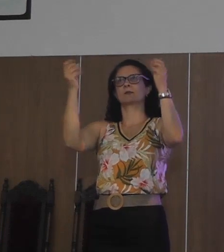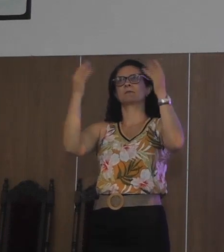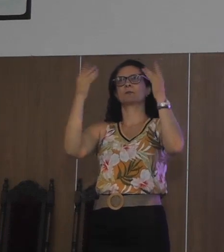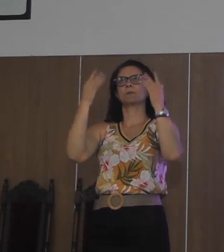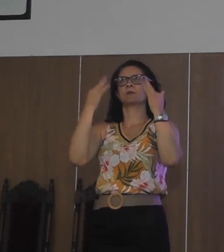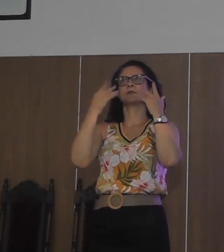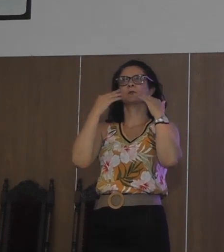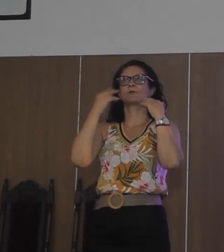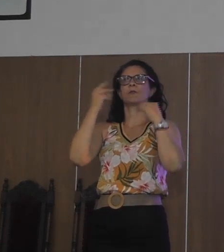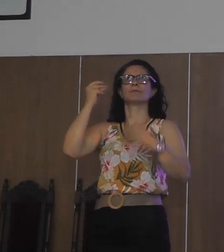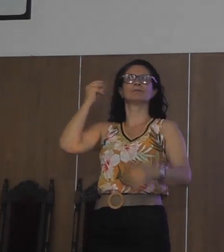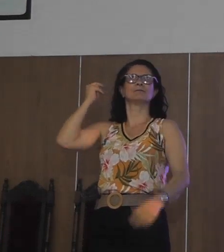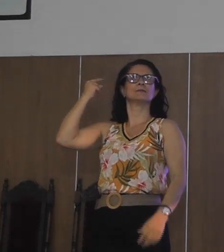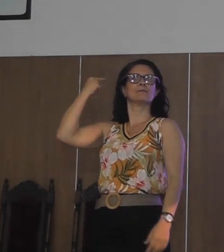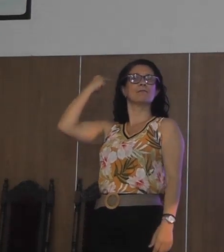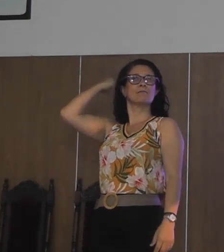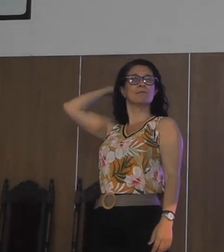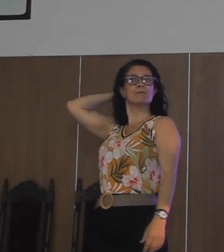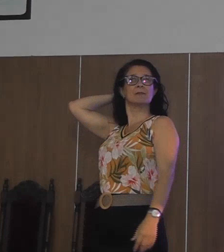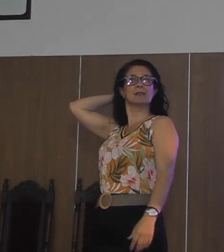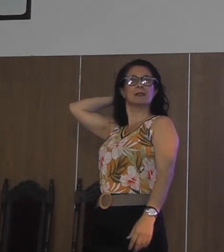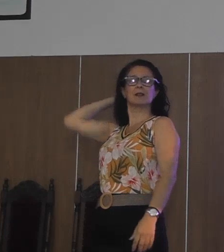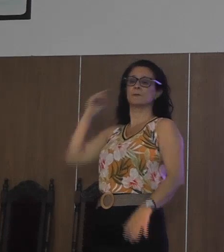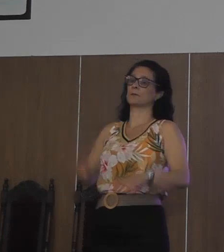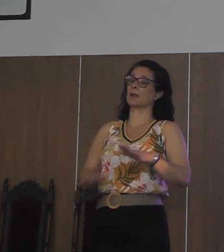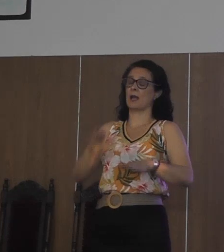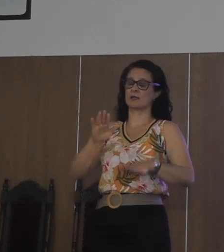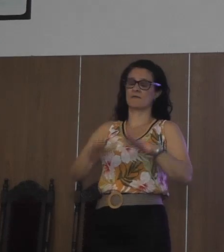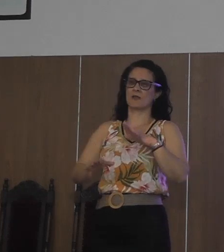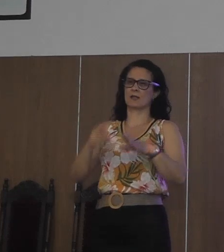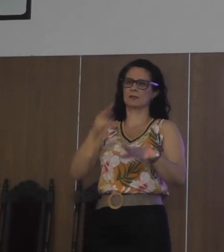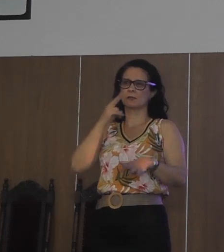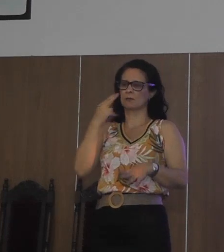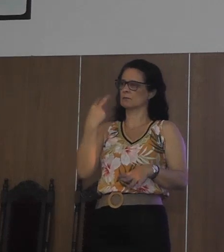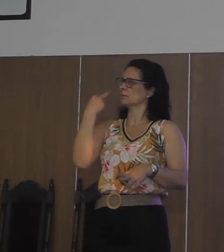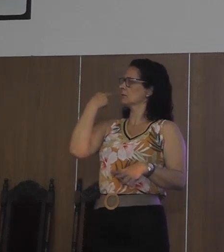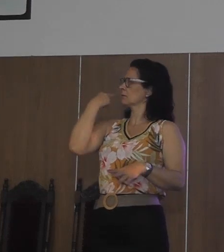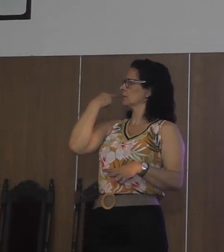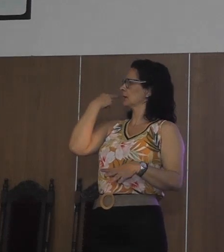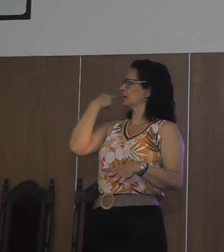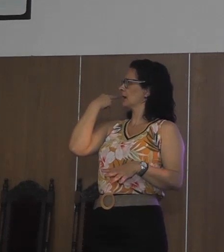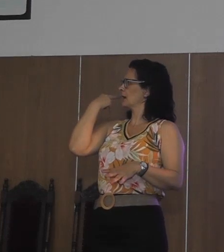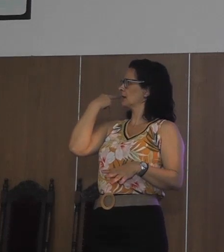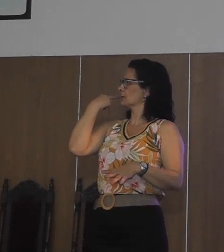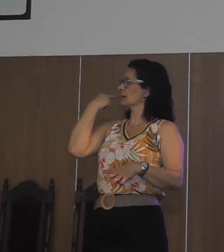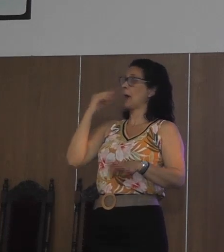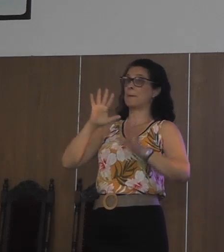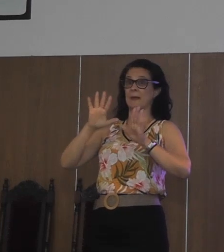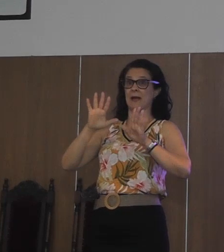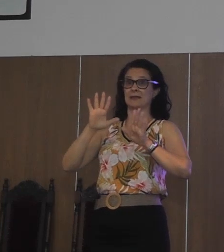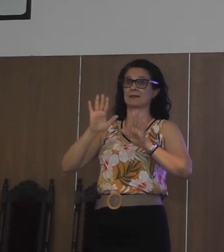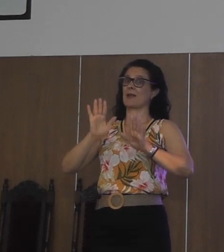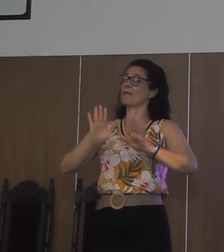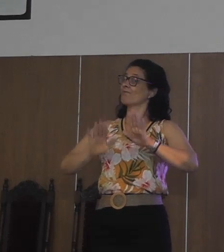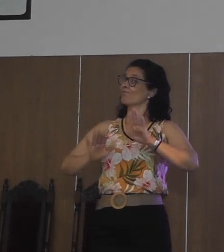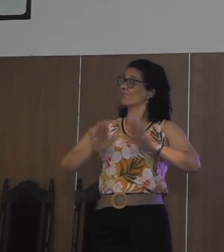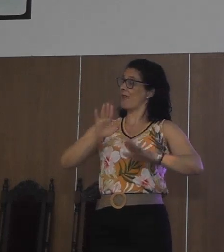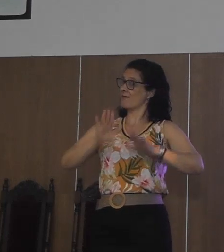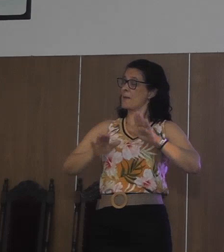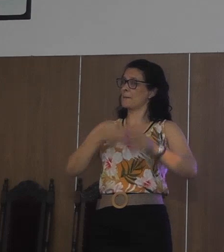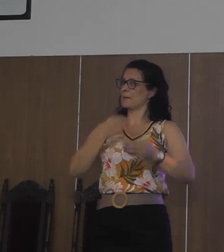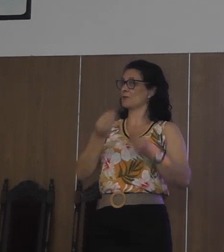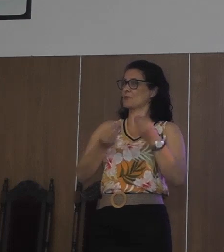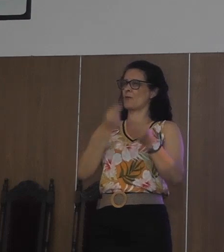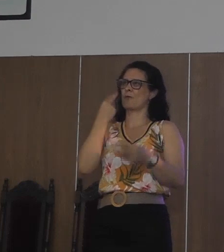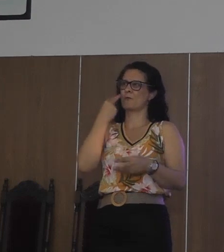Algumas pessoas falam: não, olhar para trás não é bom. Olhar para trás é excelente, dependendo da forma que você olha. Você não pode olhar para trás